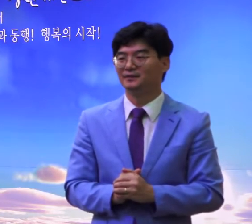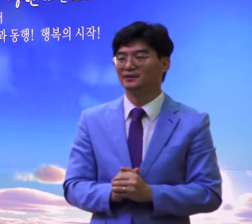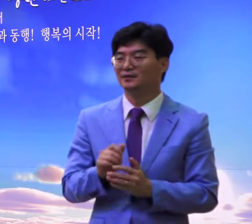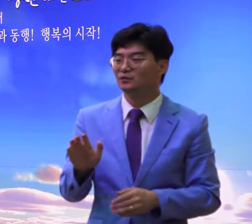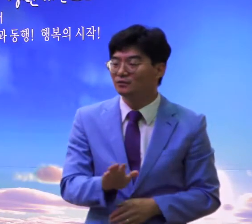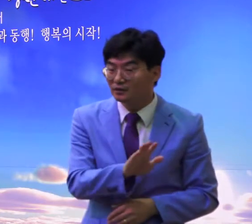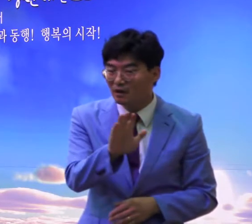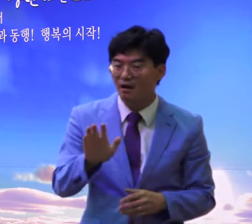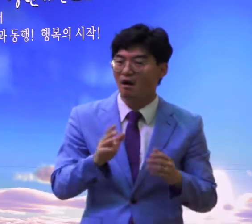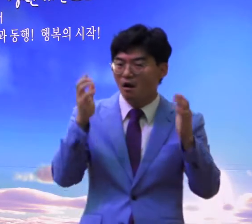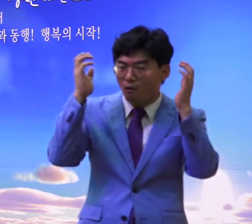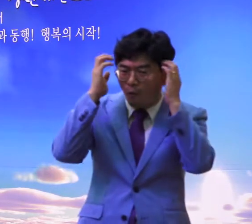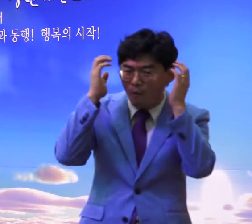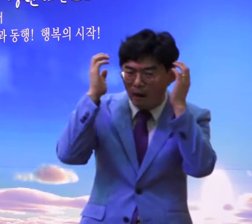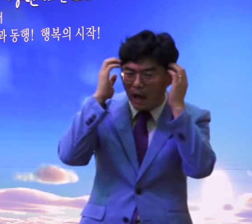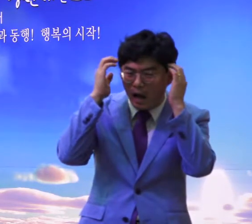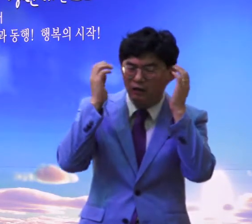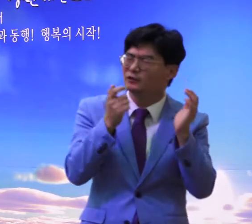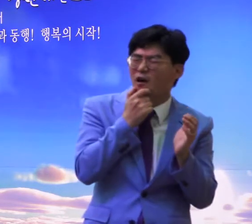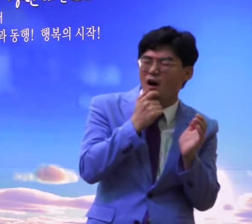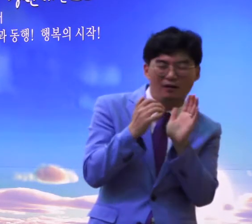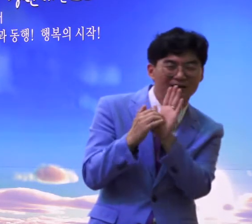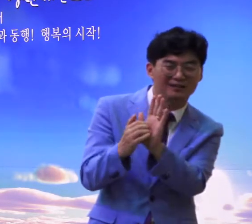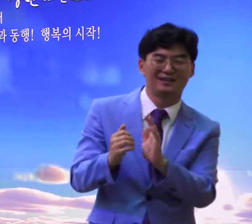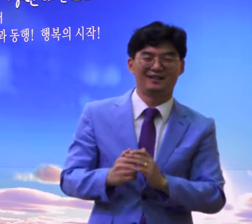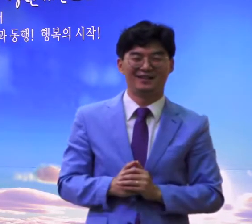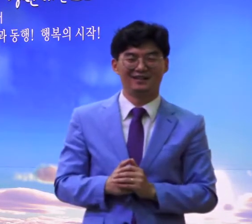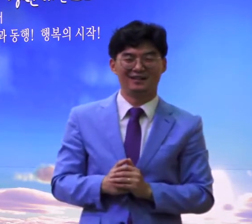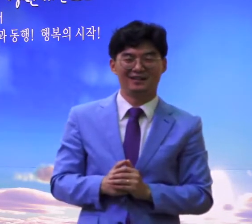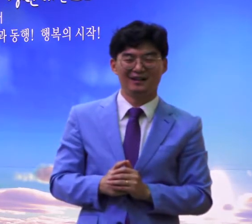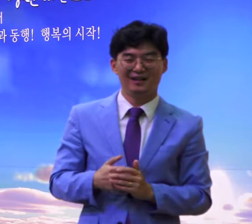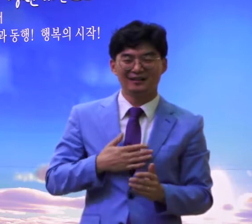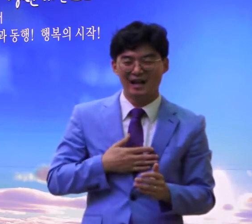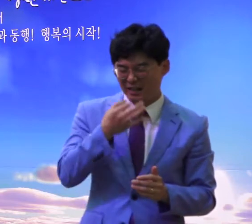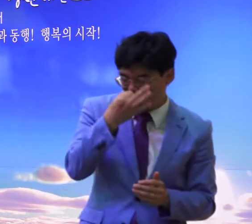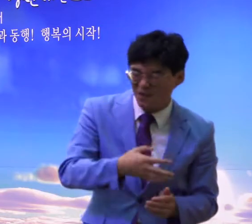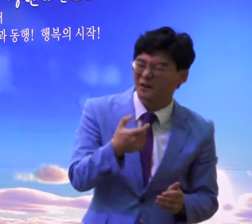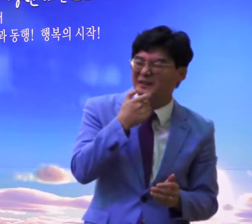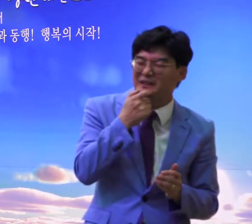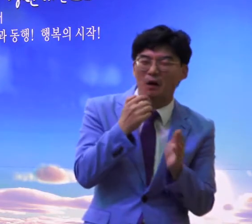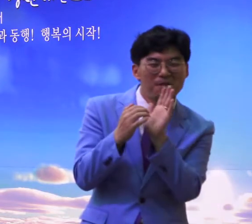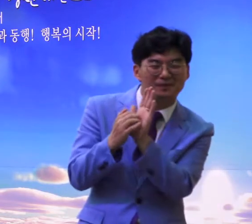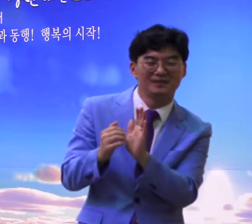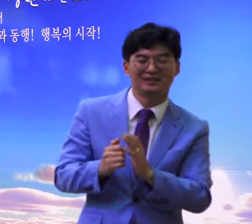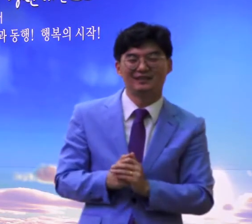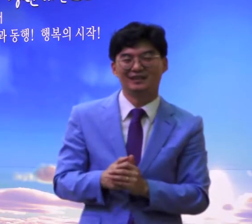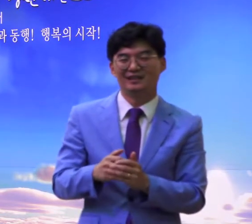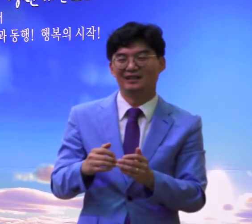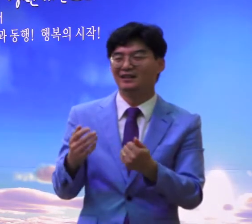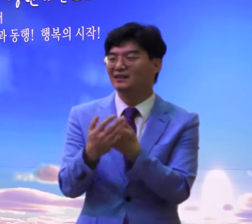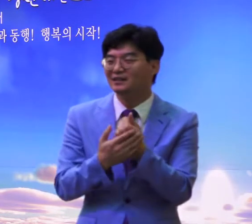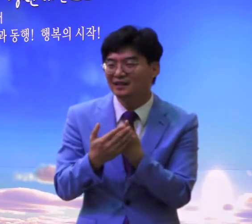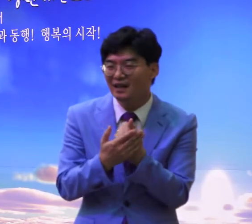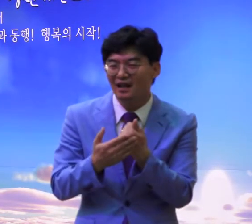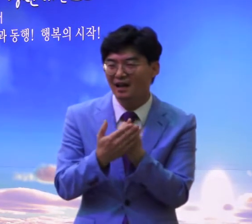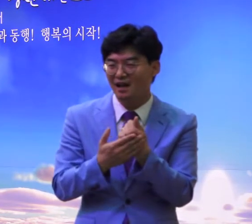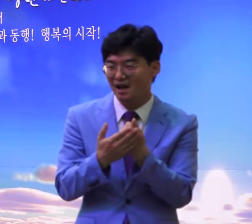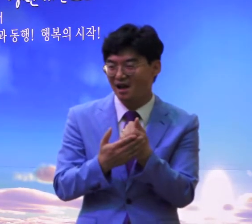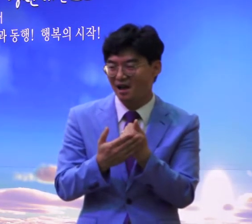우리가 고난을 싫어한다는 것이죠. 고난을 싫어하고 또 은혜 중의 신앙을